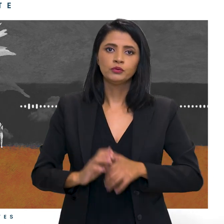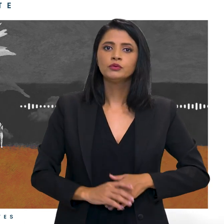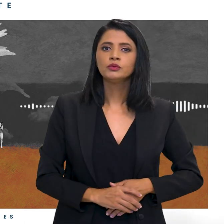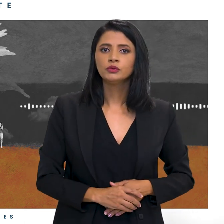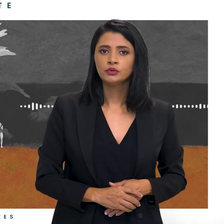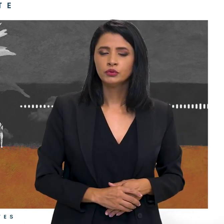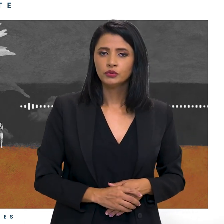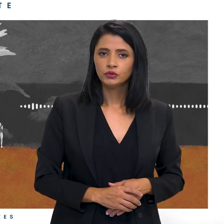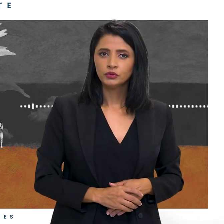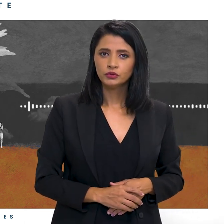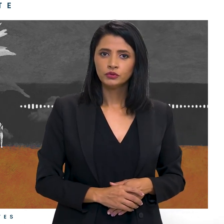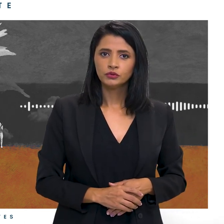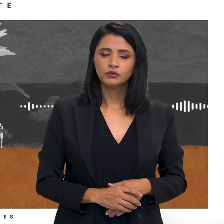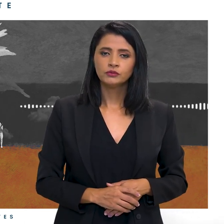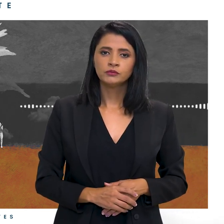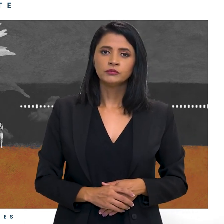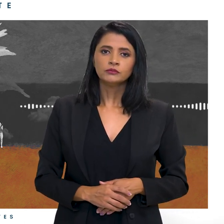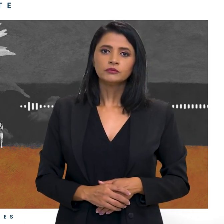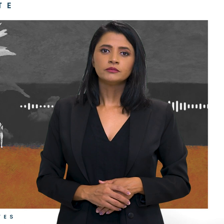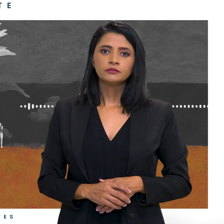população.